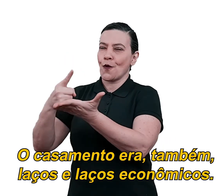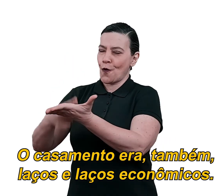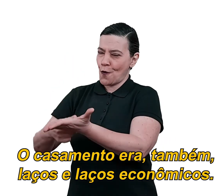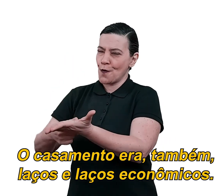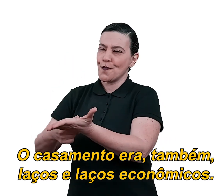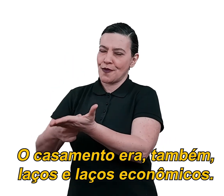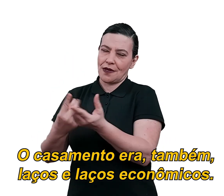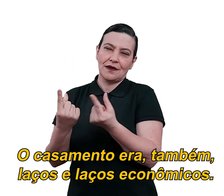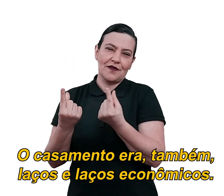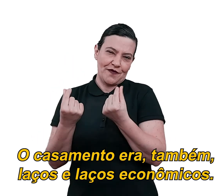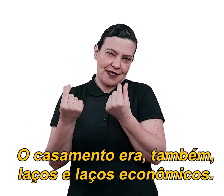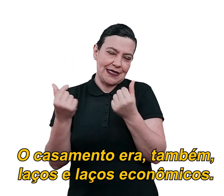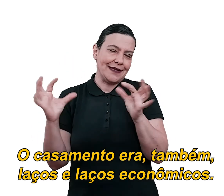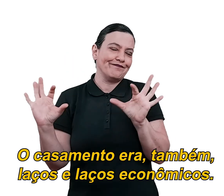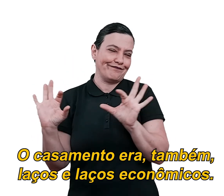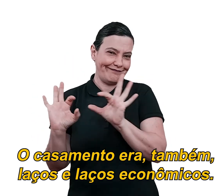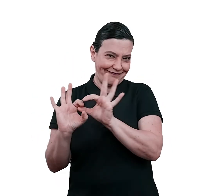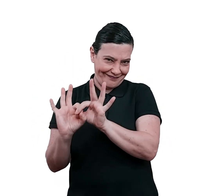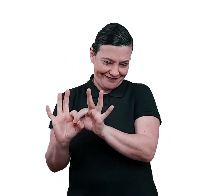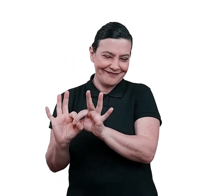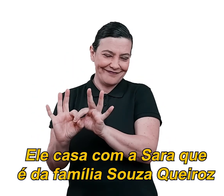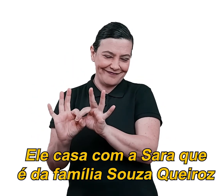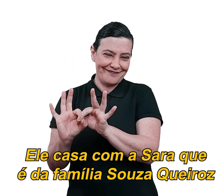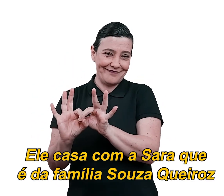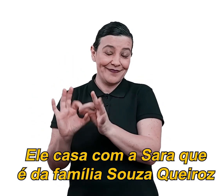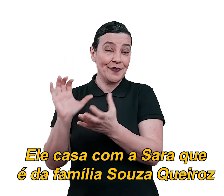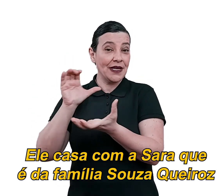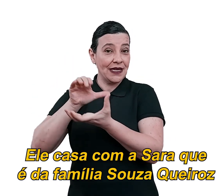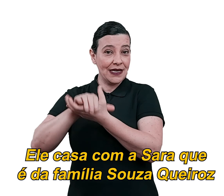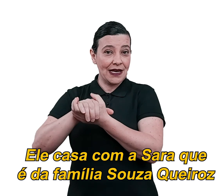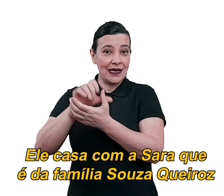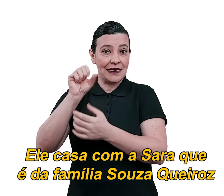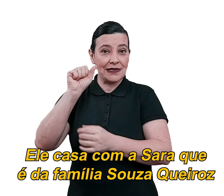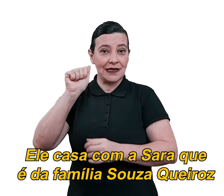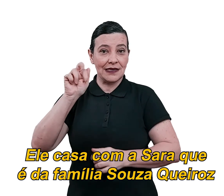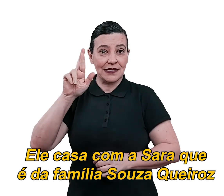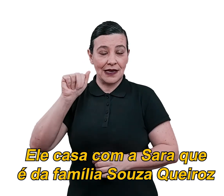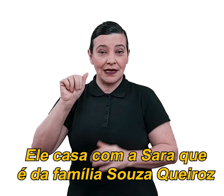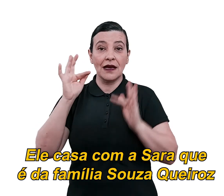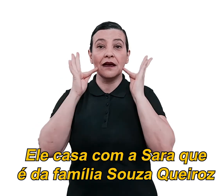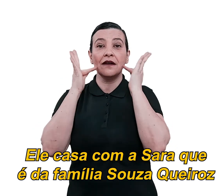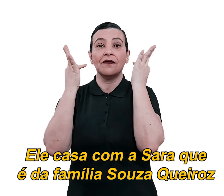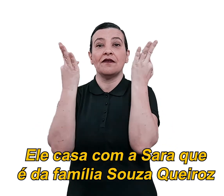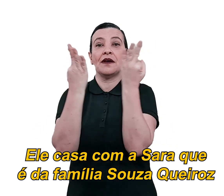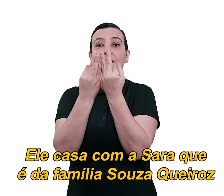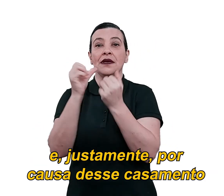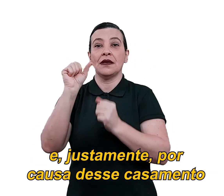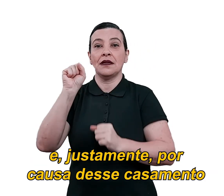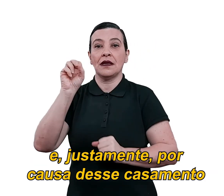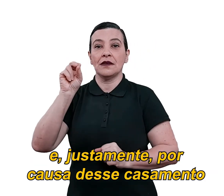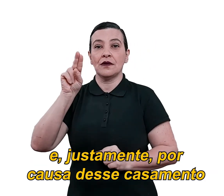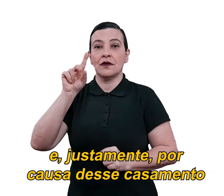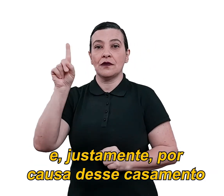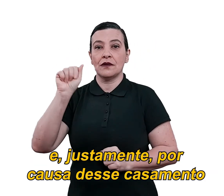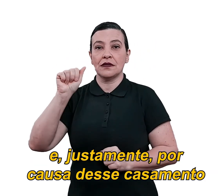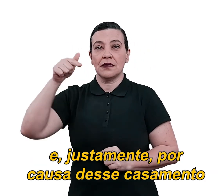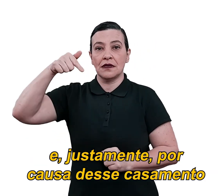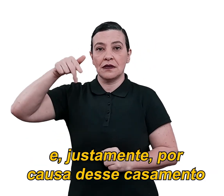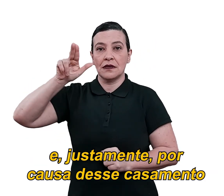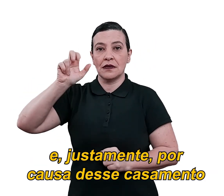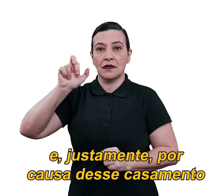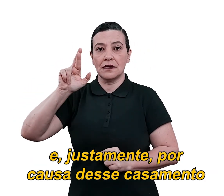também laços, né? E laços econômicos, né? Ele casa com a Sara, que é da família Souza Queiroz. E